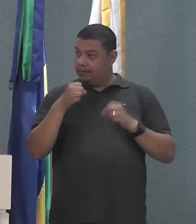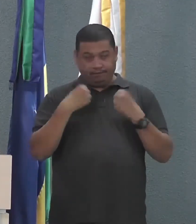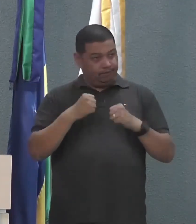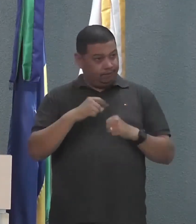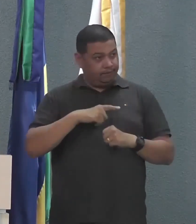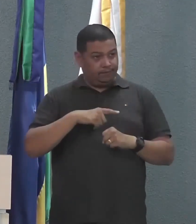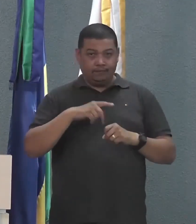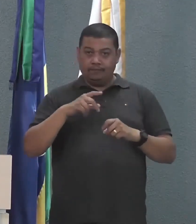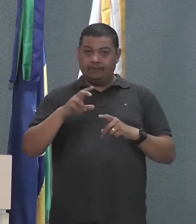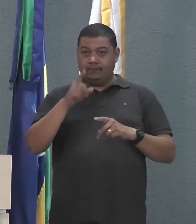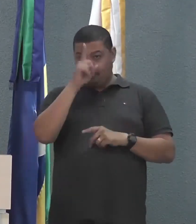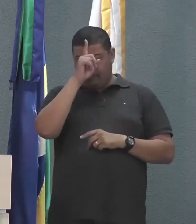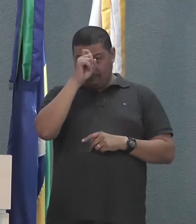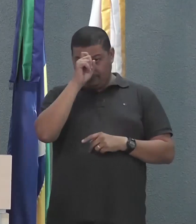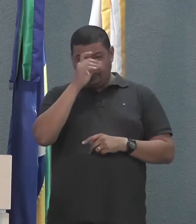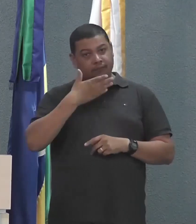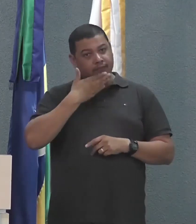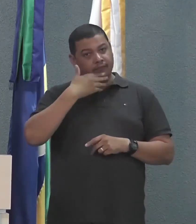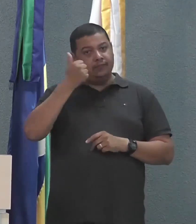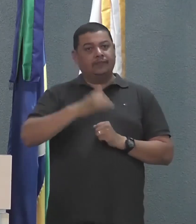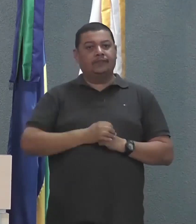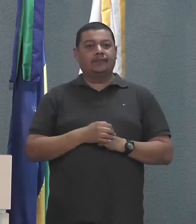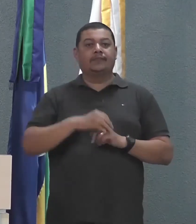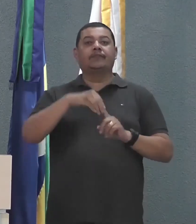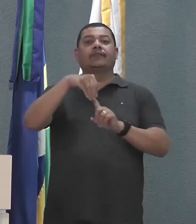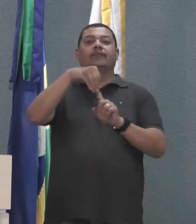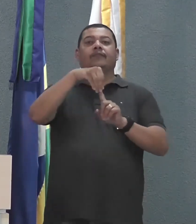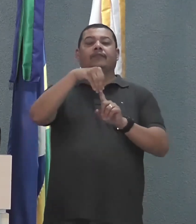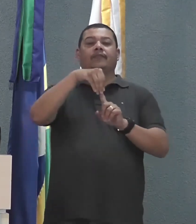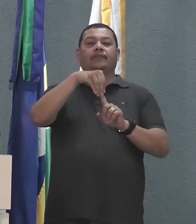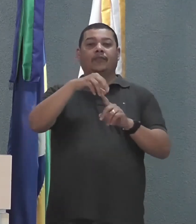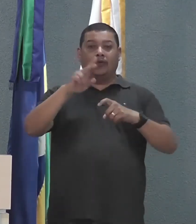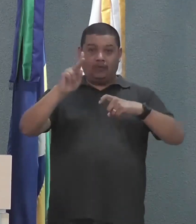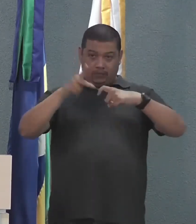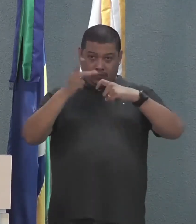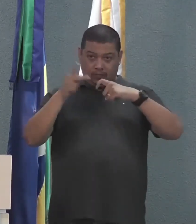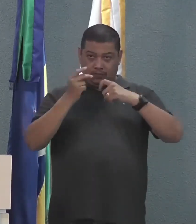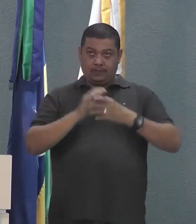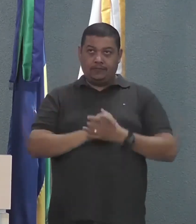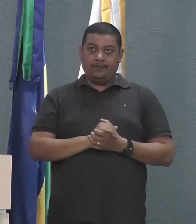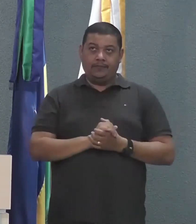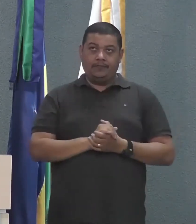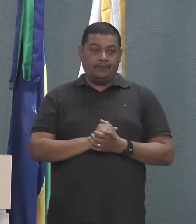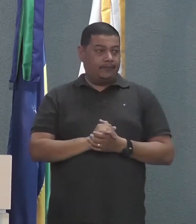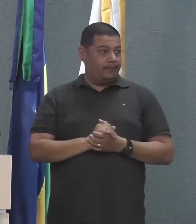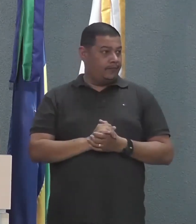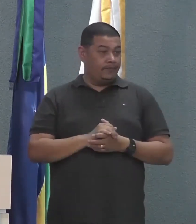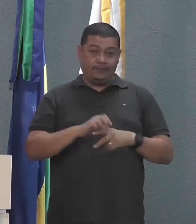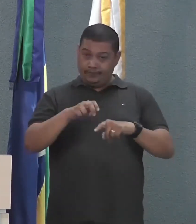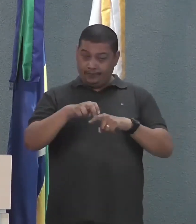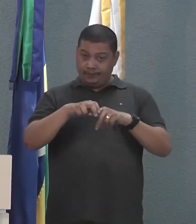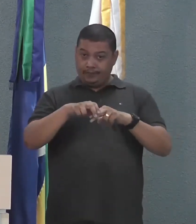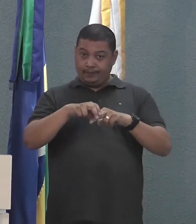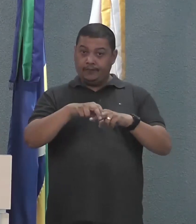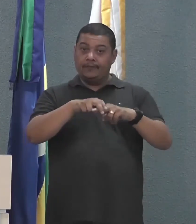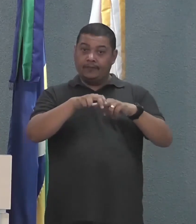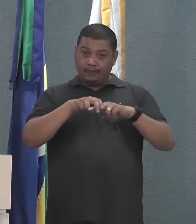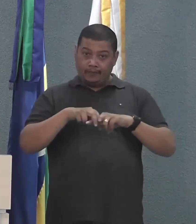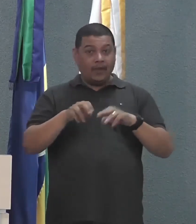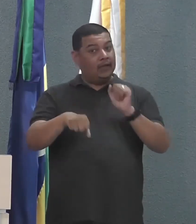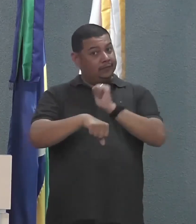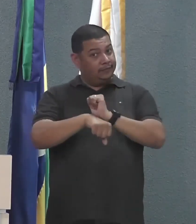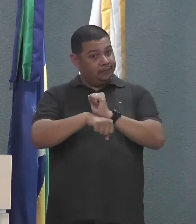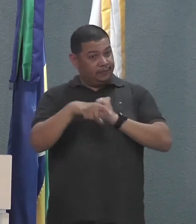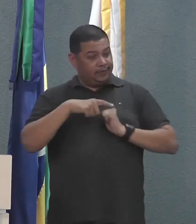desses hospitais aqui melhor funcionando, principalmente a questão do euro. Então, assim, vamos esperar que haja uma